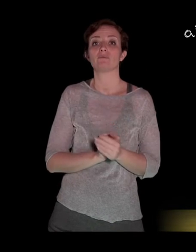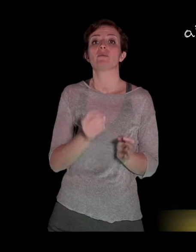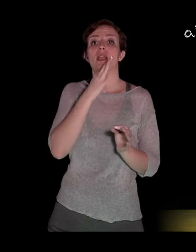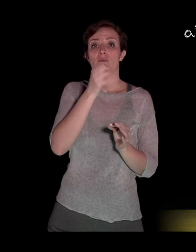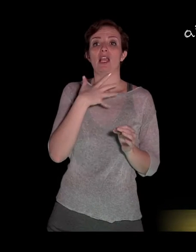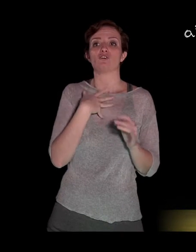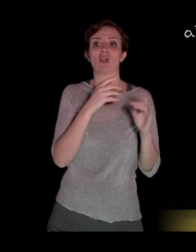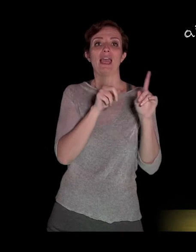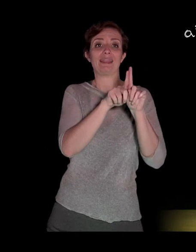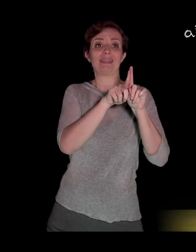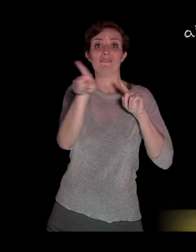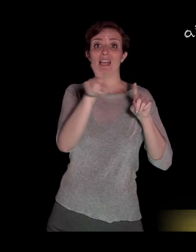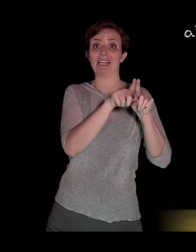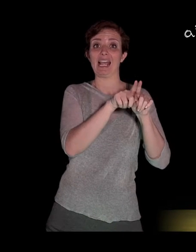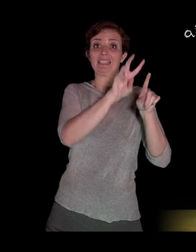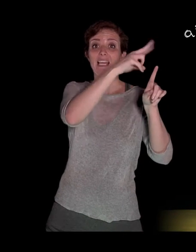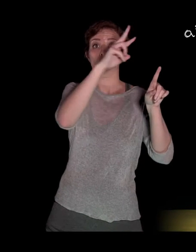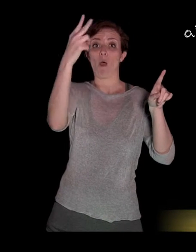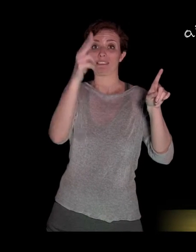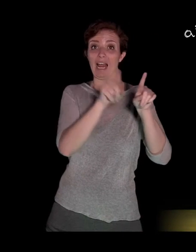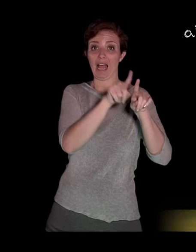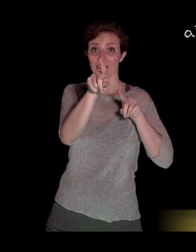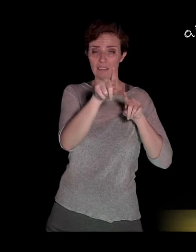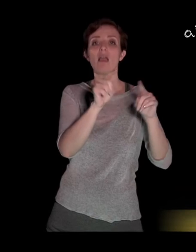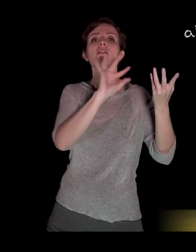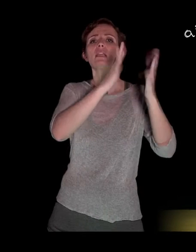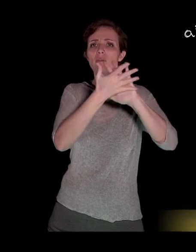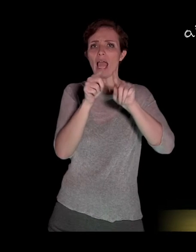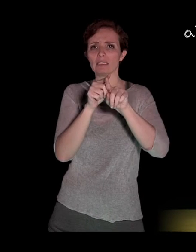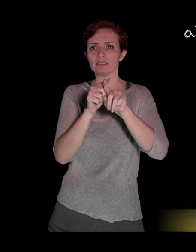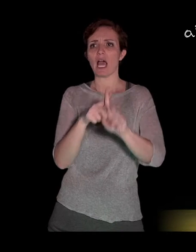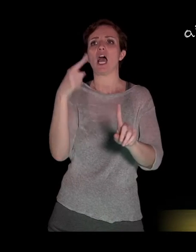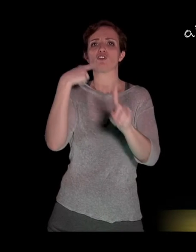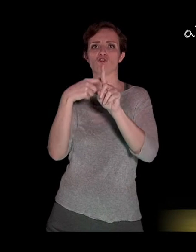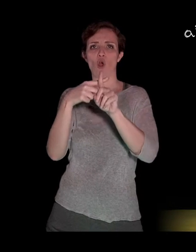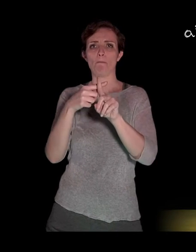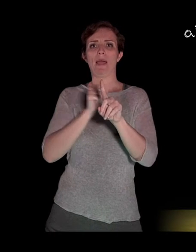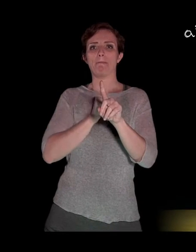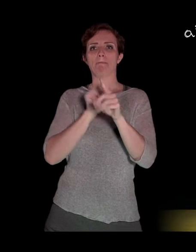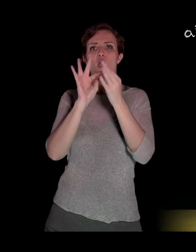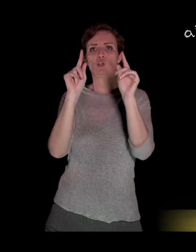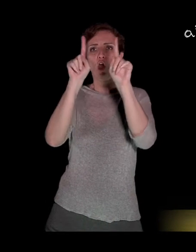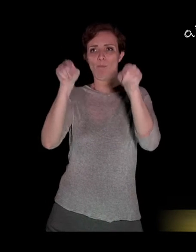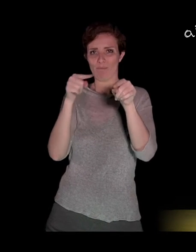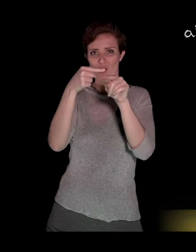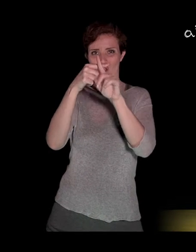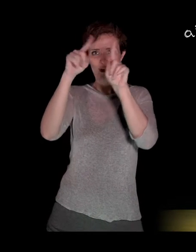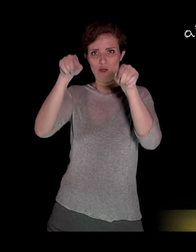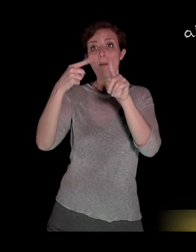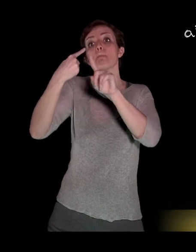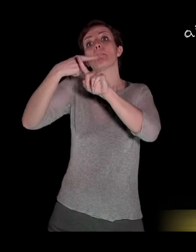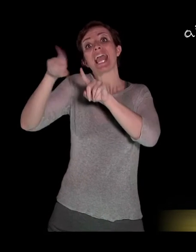quadrati che si scomporre nella somma dei monomi per la loro differenza ricorderete